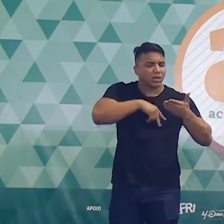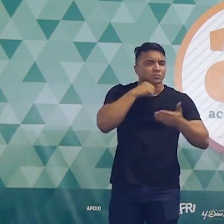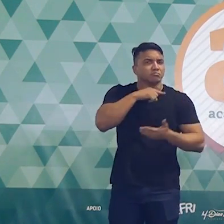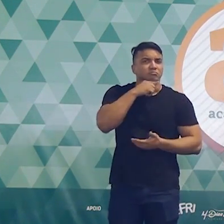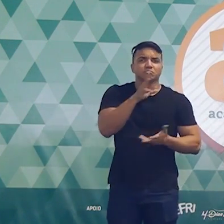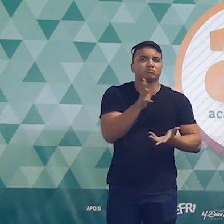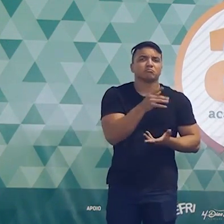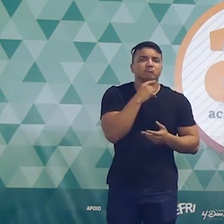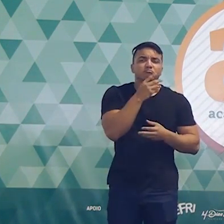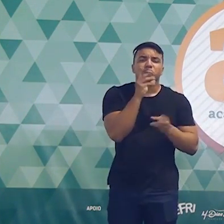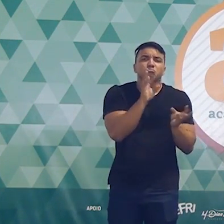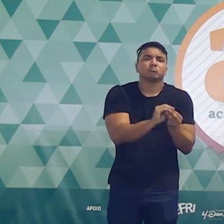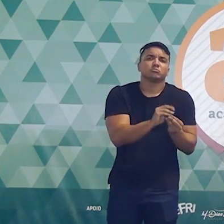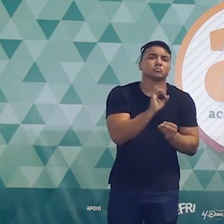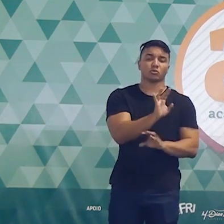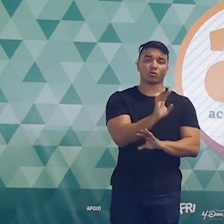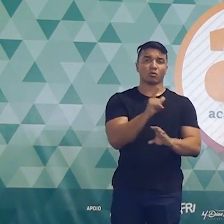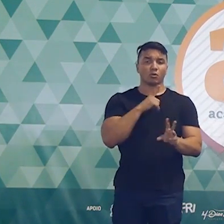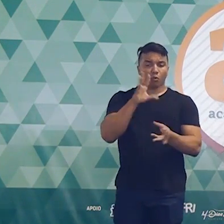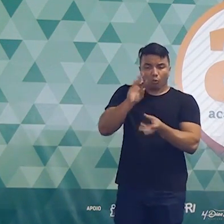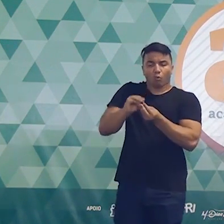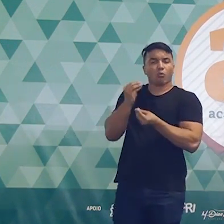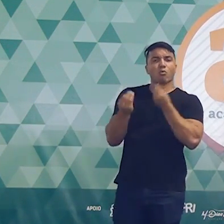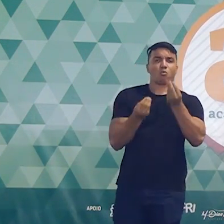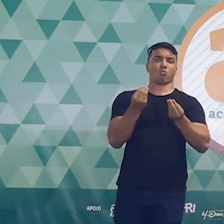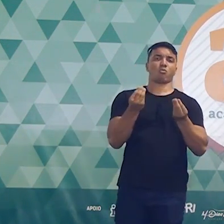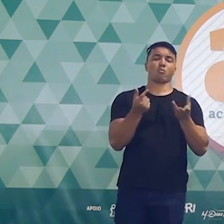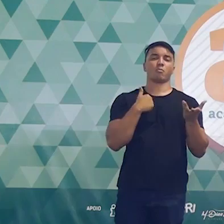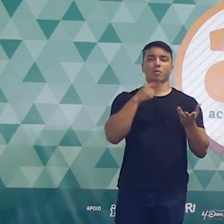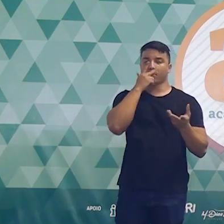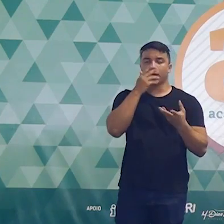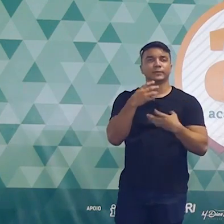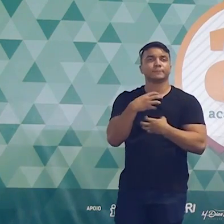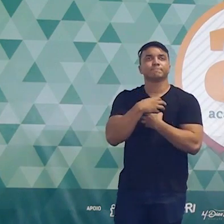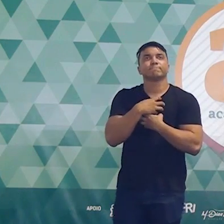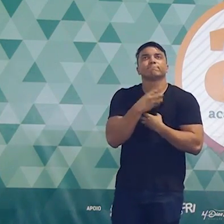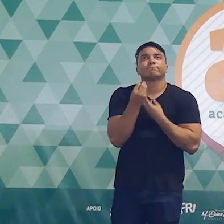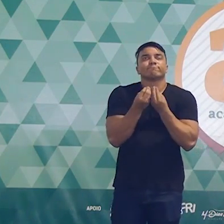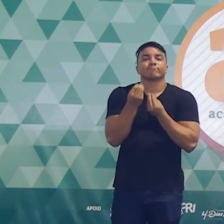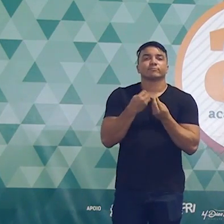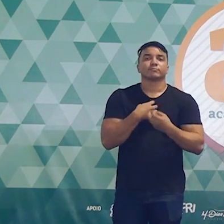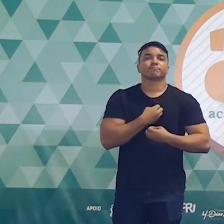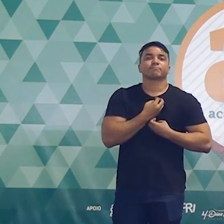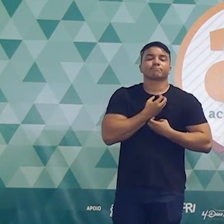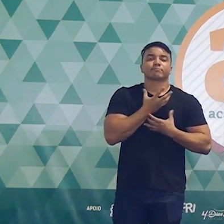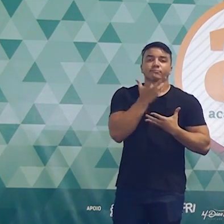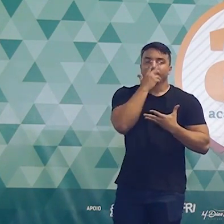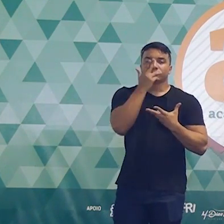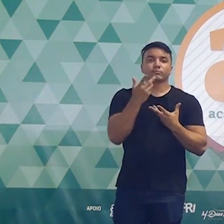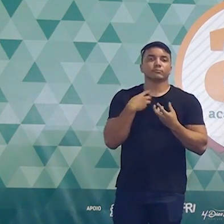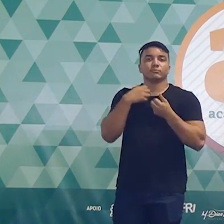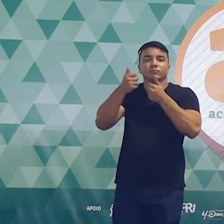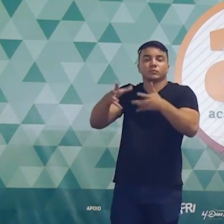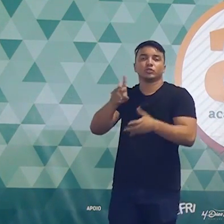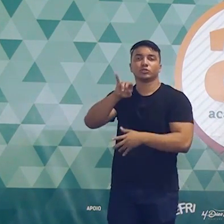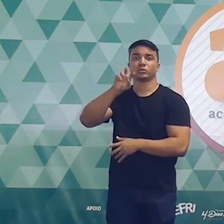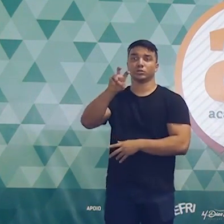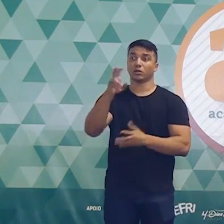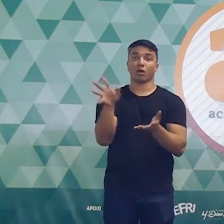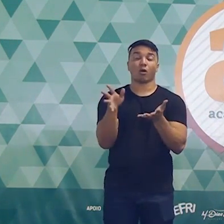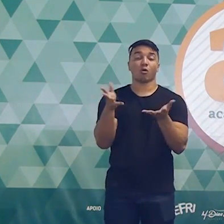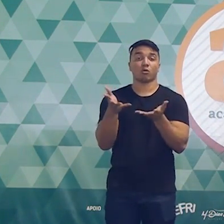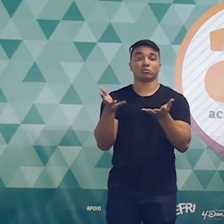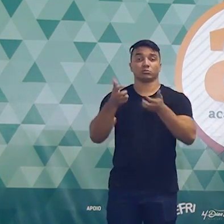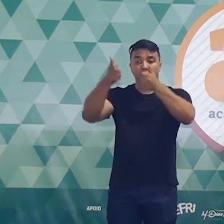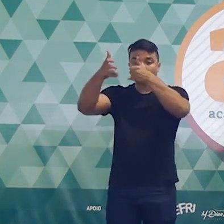coisa, mas tu pode fazer um resumo, a essência da tua lógica dissertativa para eu fazer lá do dia 5, é o que eu estou fazendo